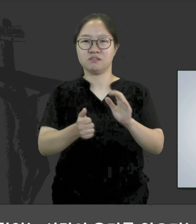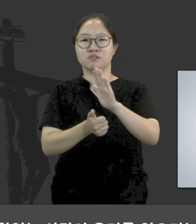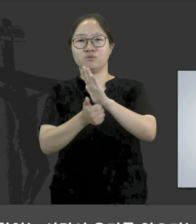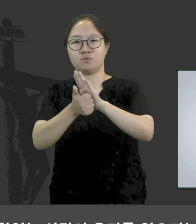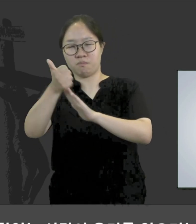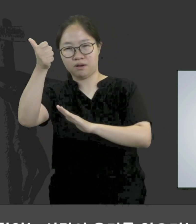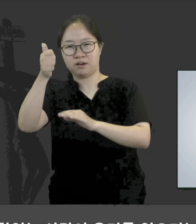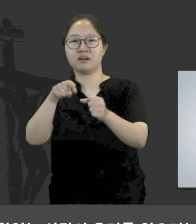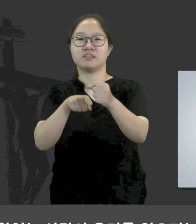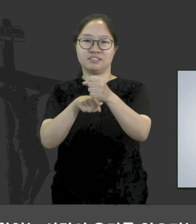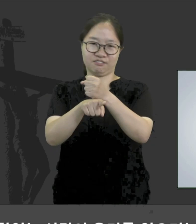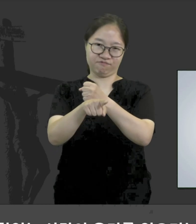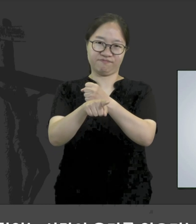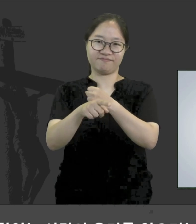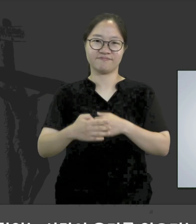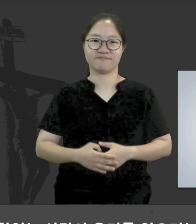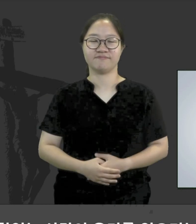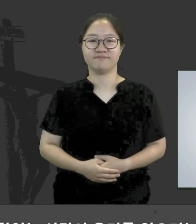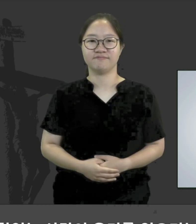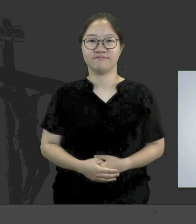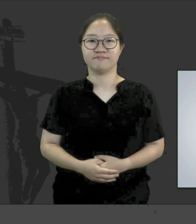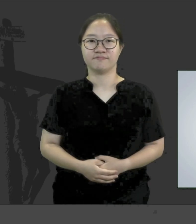소망이자 살아갈 이유입니다.